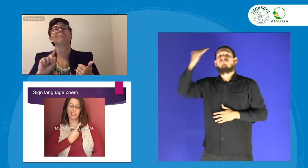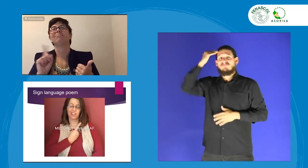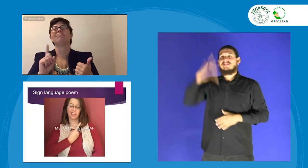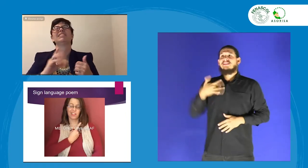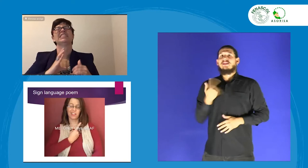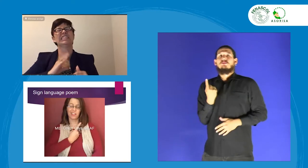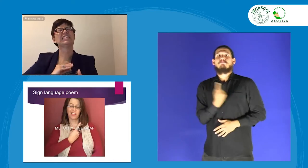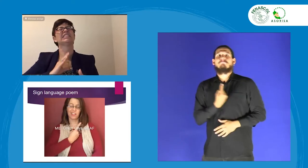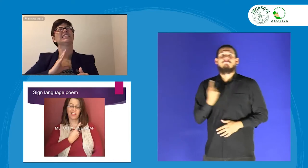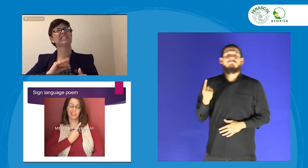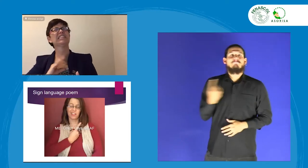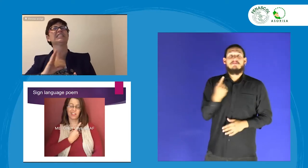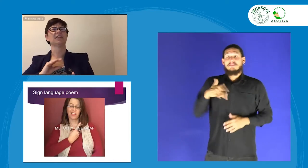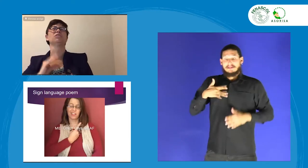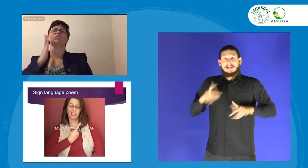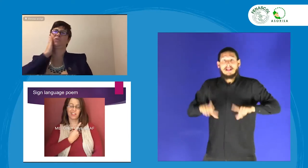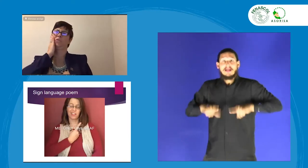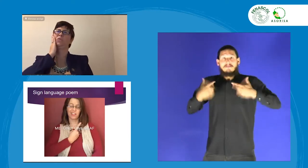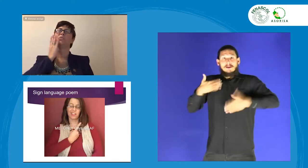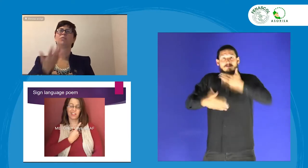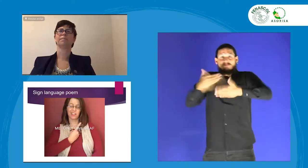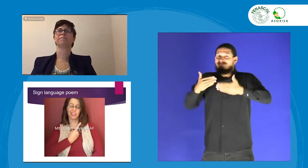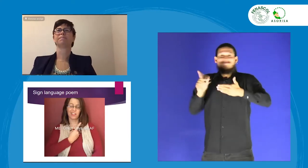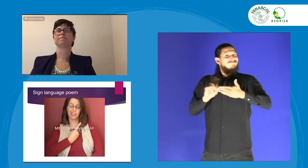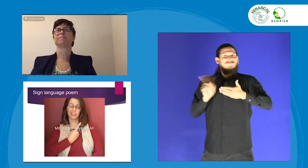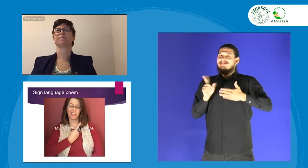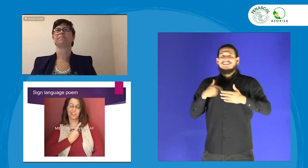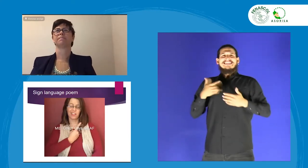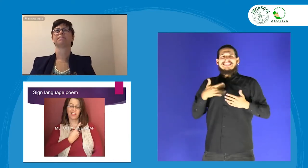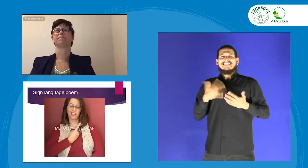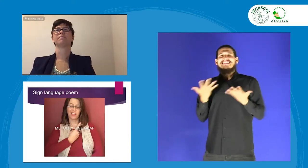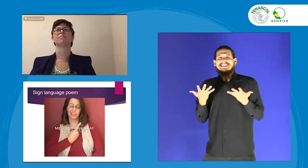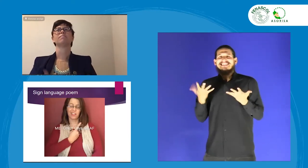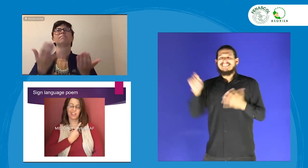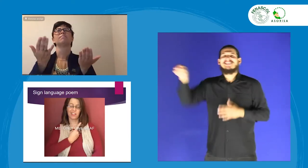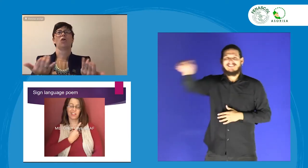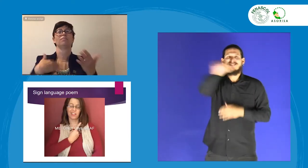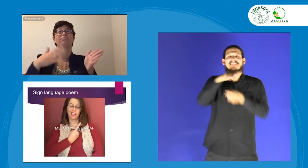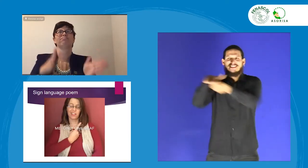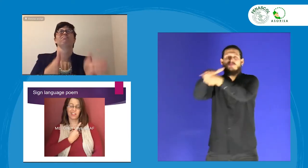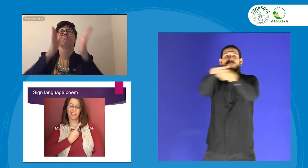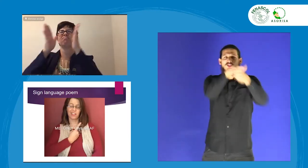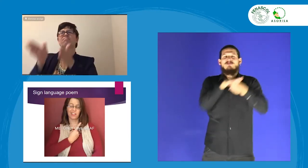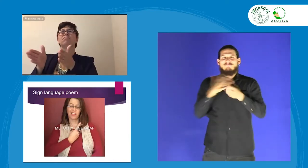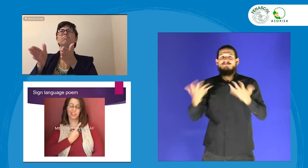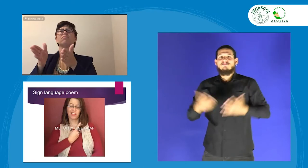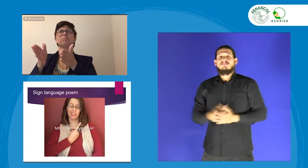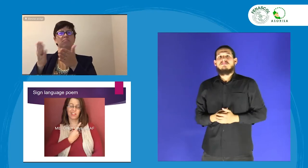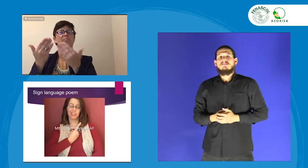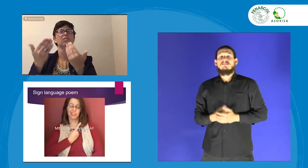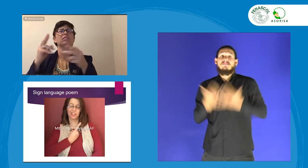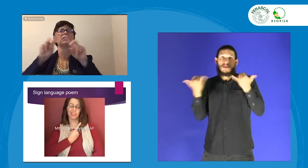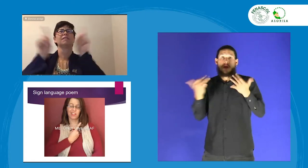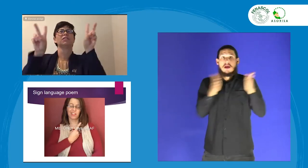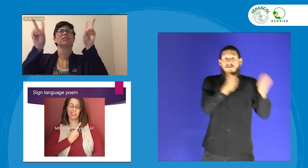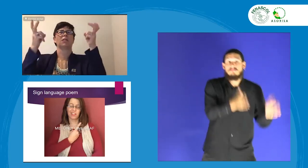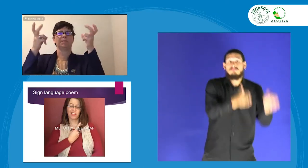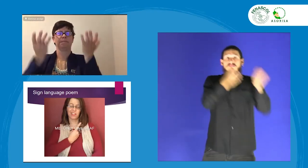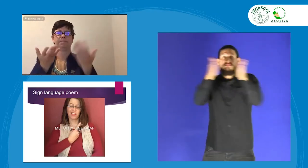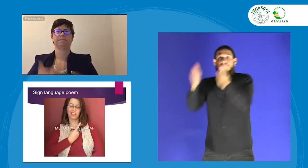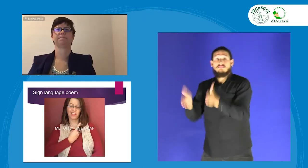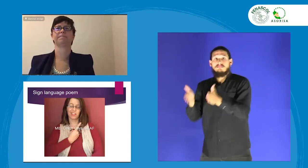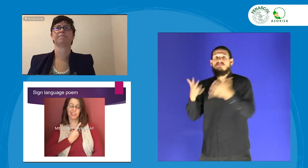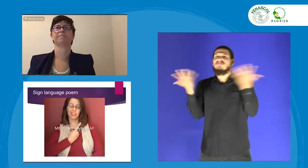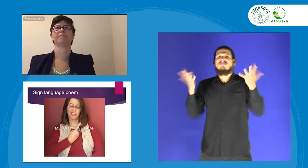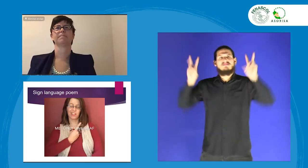que tenemos de la vida, de estar en diferentes entornos y de lo que nosotros y nosotras sentimos. Ahora